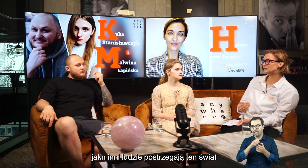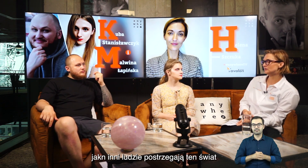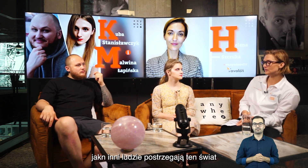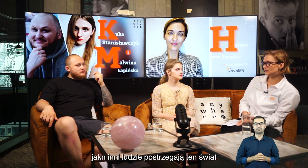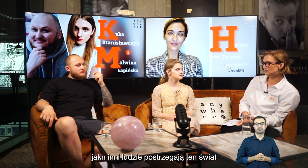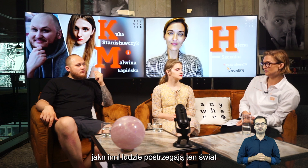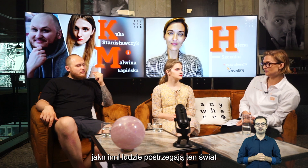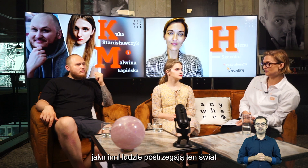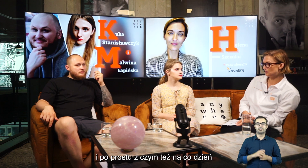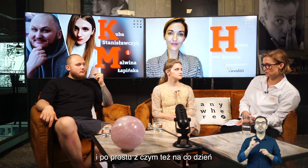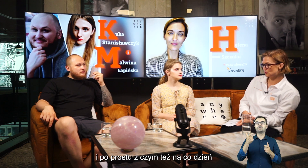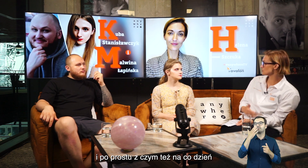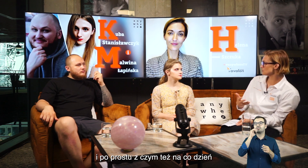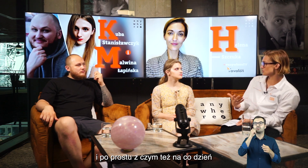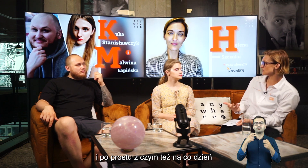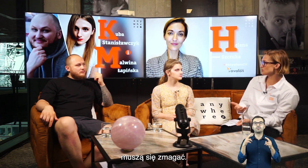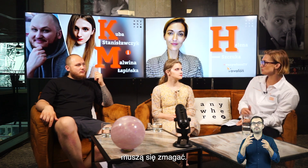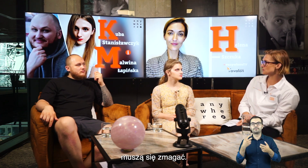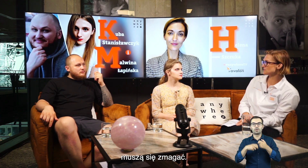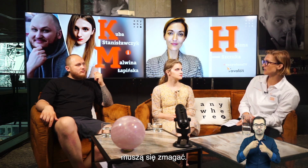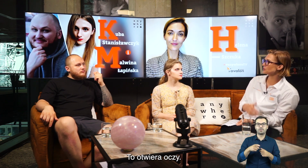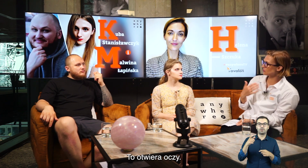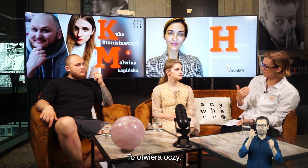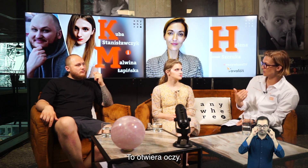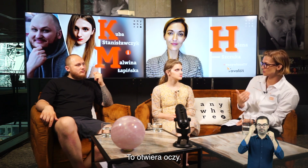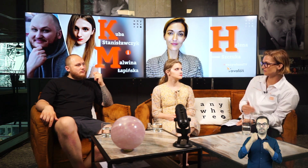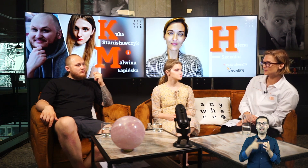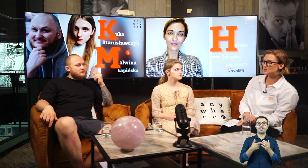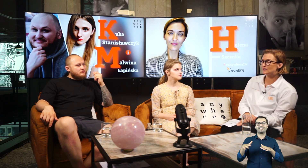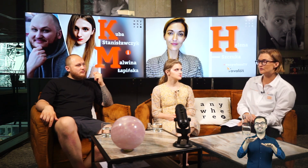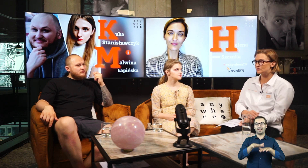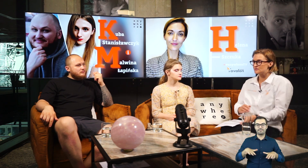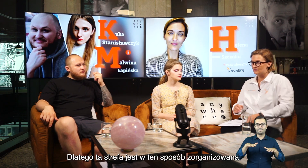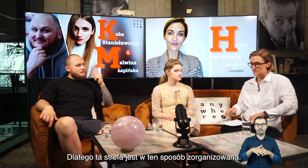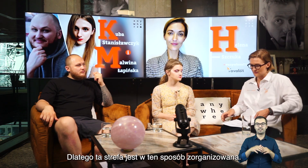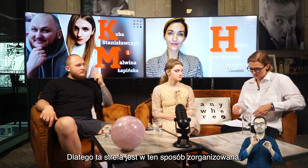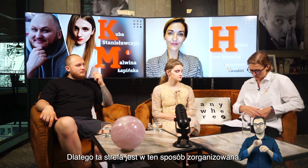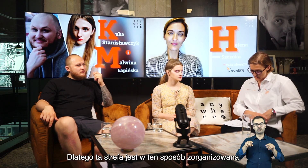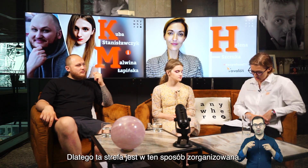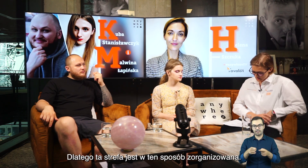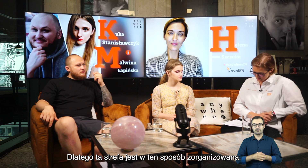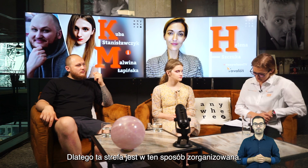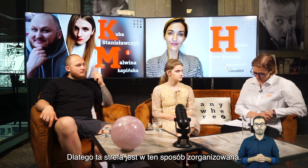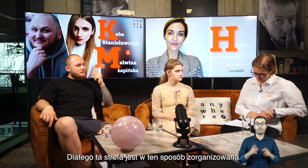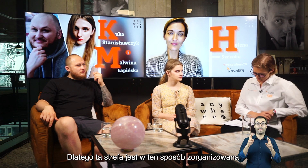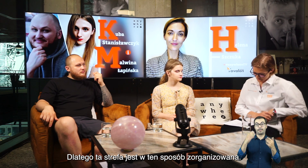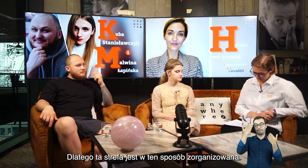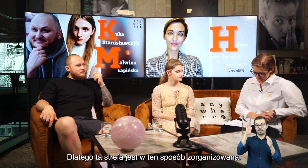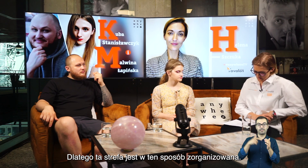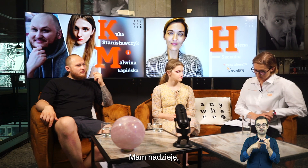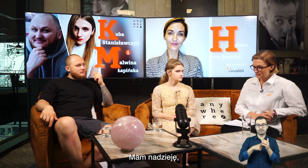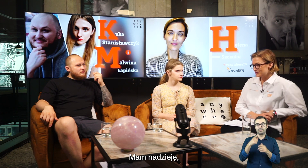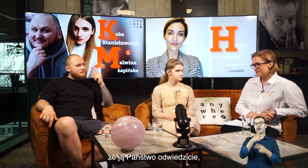świat i po prostu z czym też na co dzień muszą się zmagać, bo to otwiera oczy, więc właśnie dlatego ta strefa jest w ten sposób